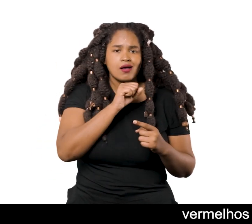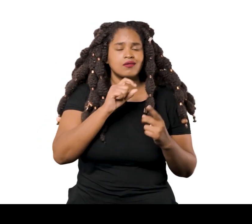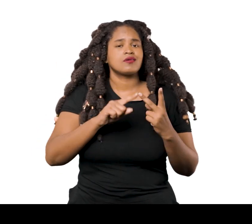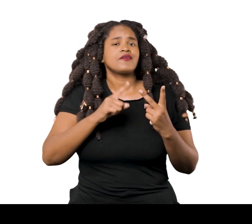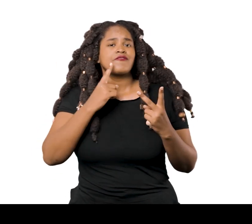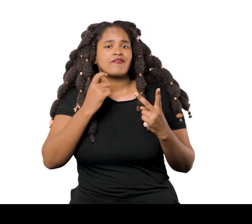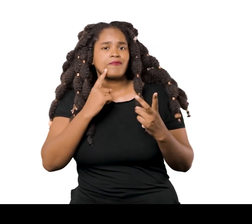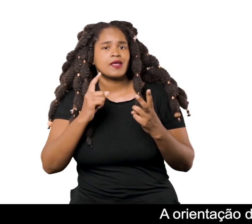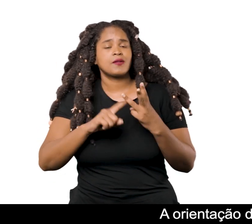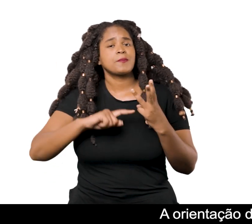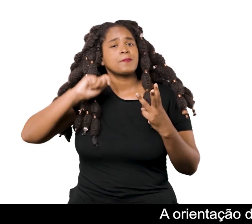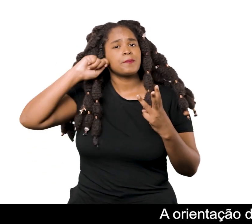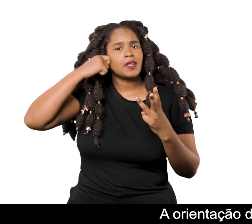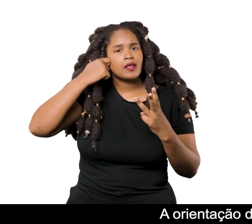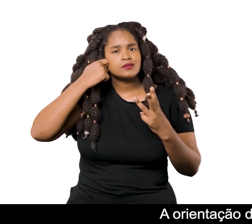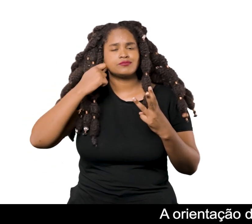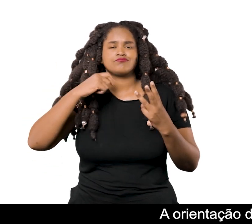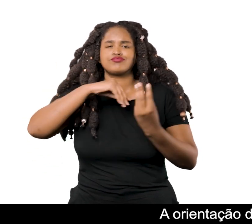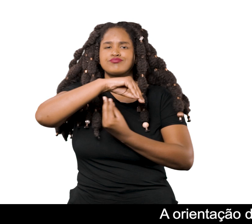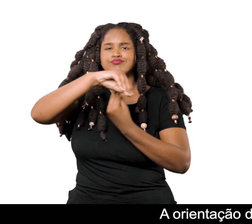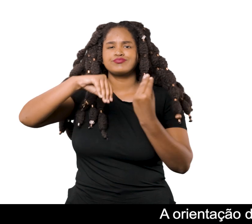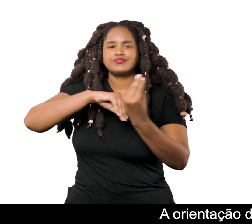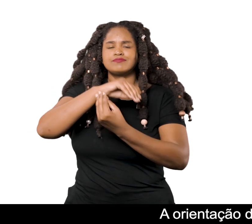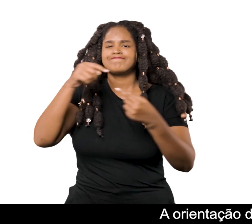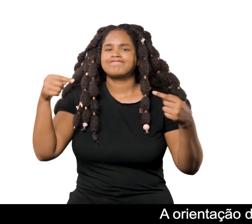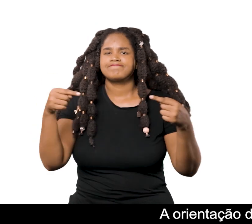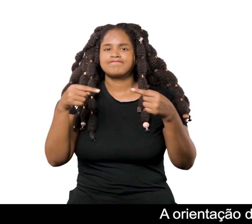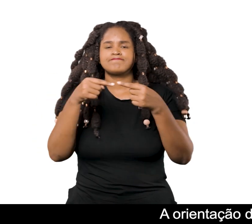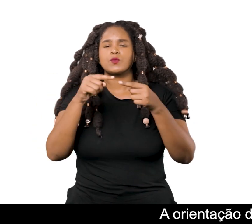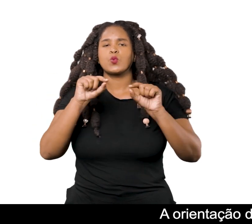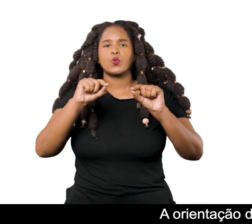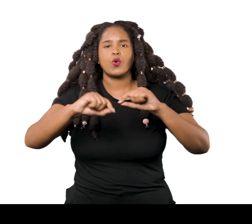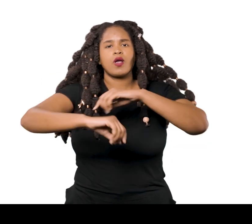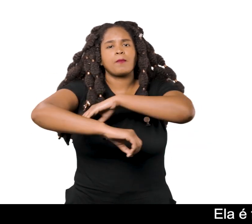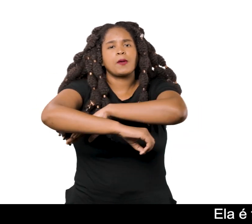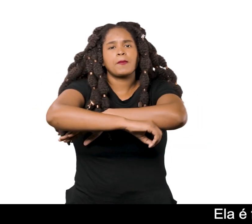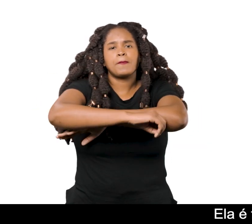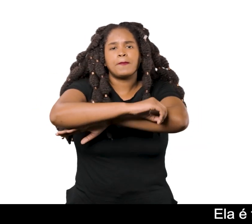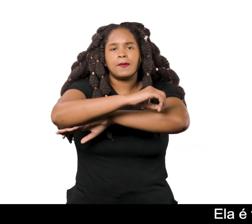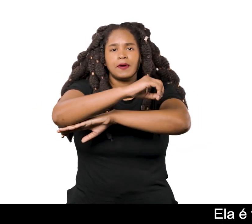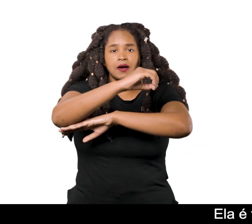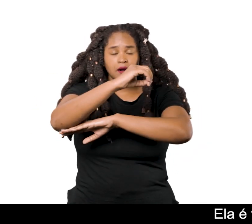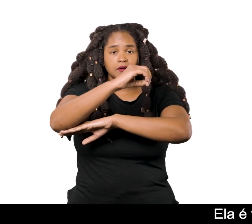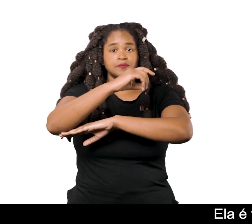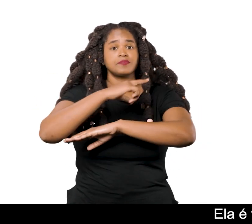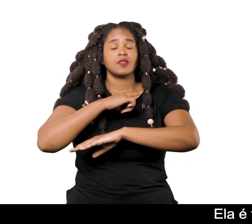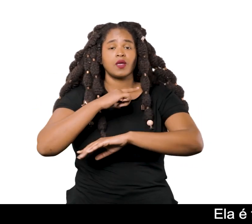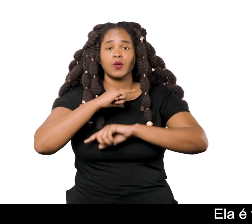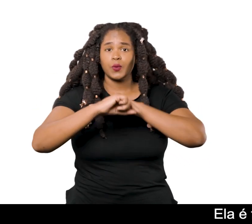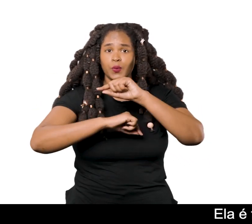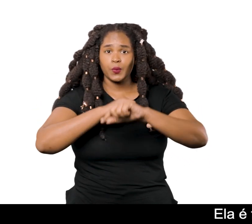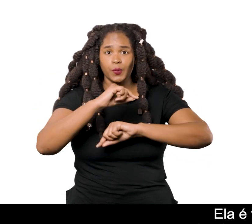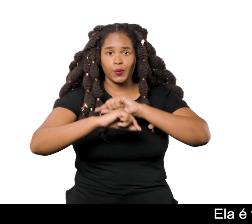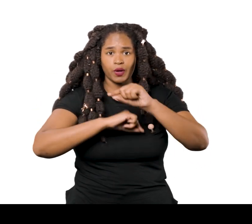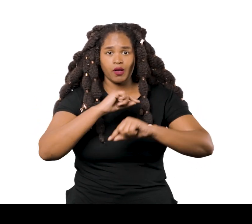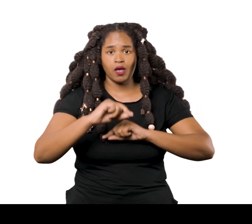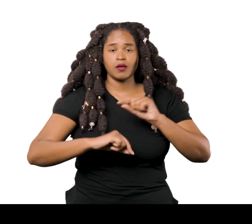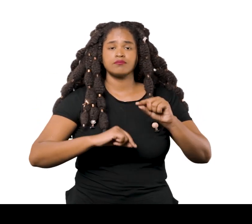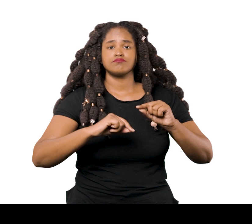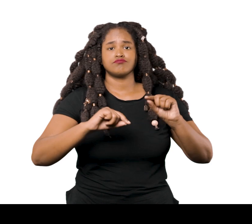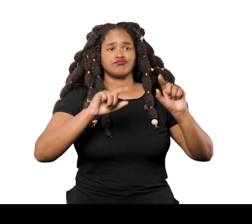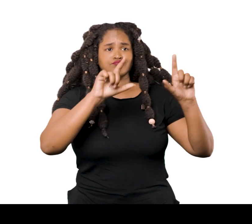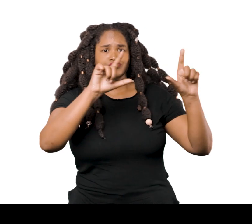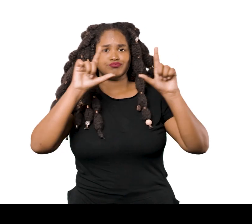amanhecer. A orientação da tecelagem é horizontal. Ela é feita por 3 planos quadrados,